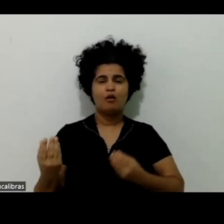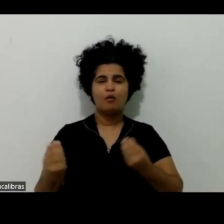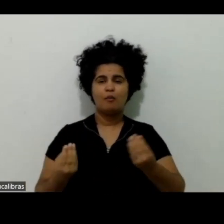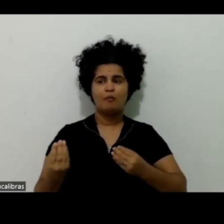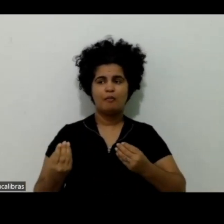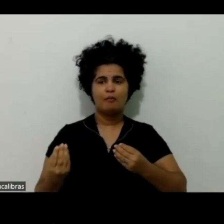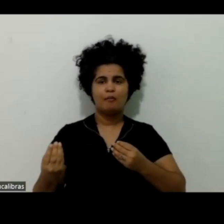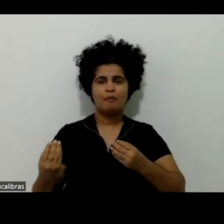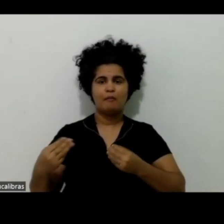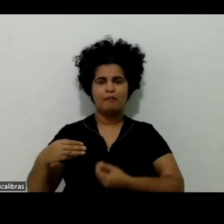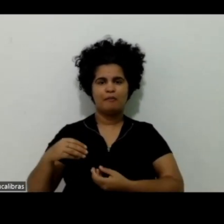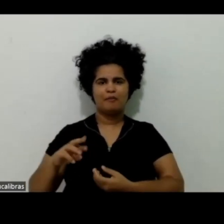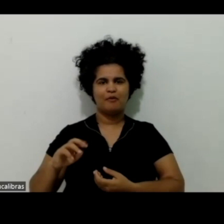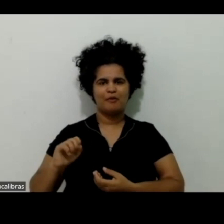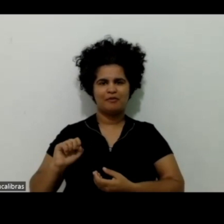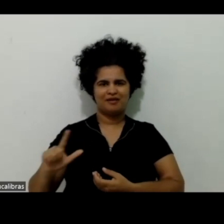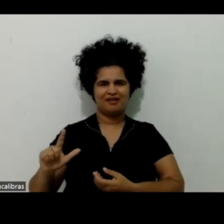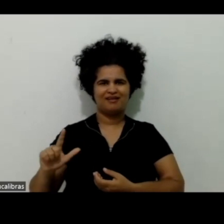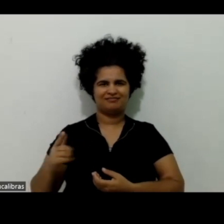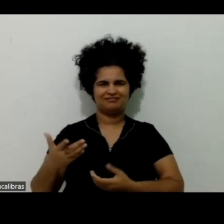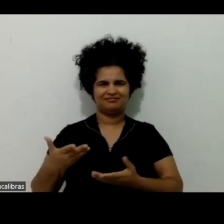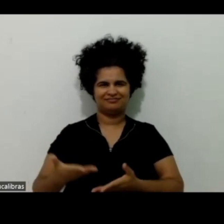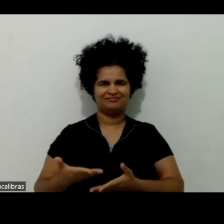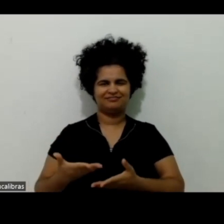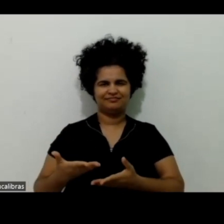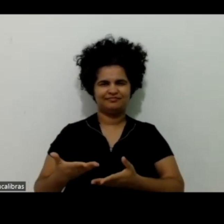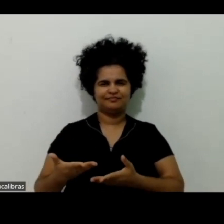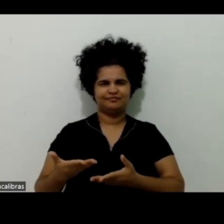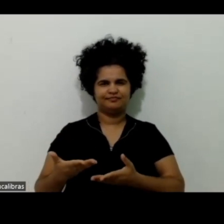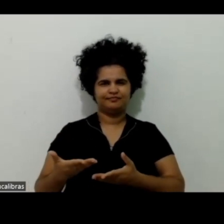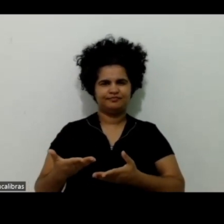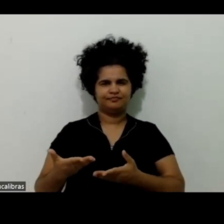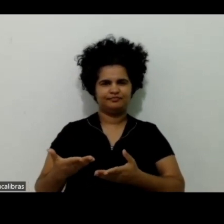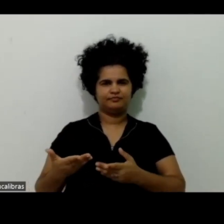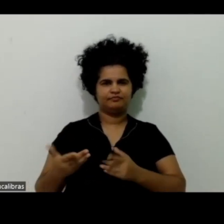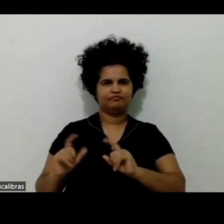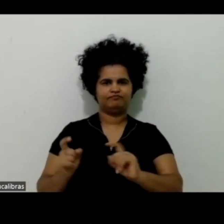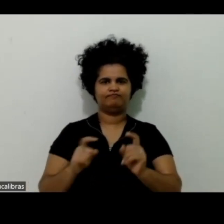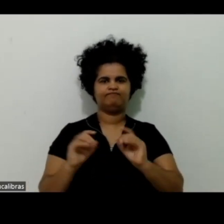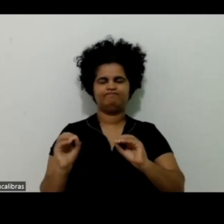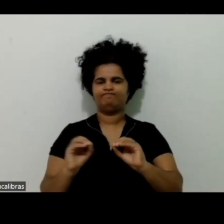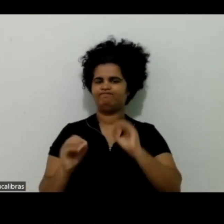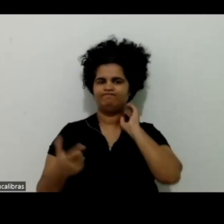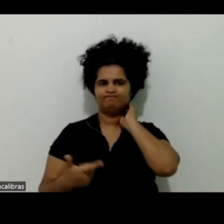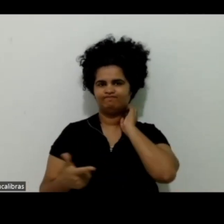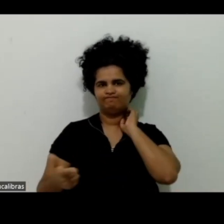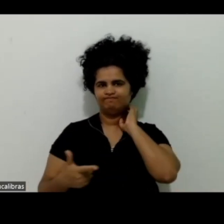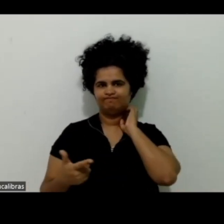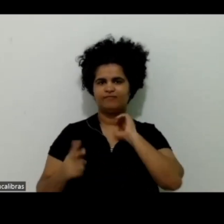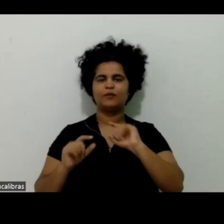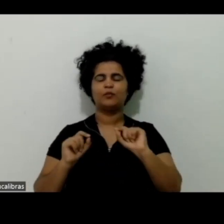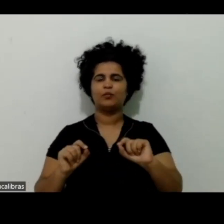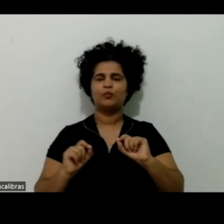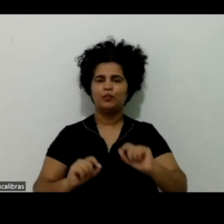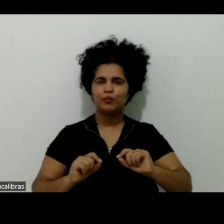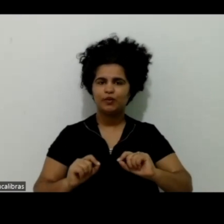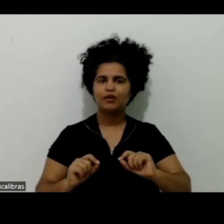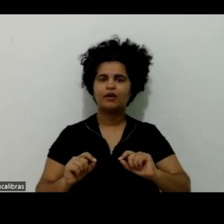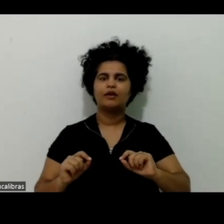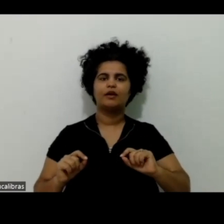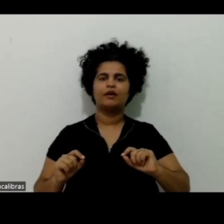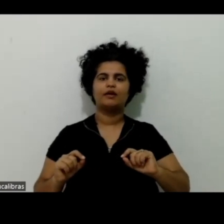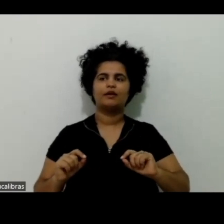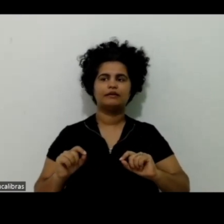da culpabilização desses colegas. Pelo contrário, é para dar exemplos concretos, para dizer que ao a gente não